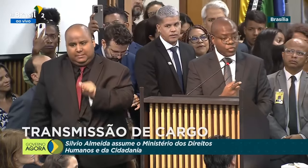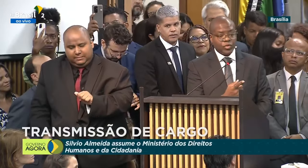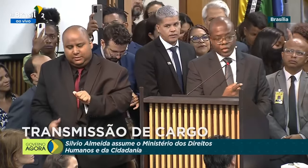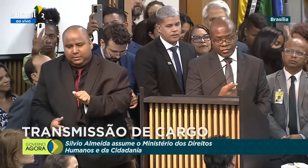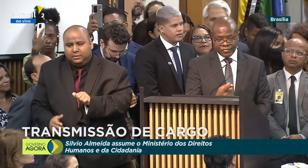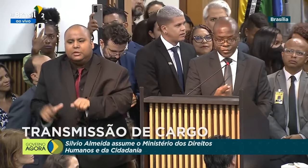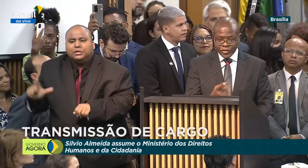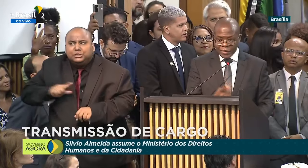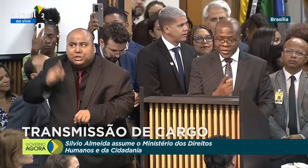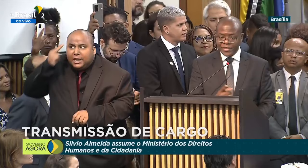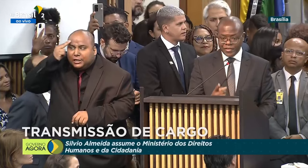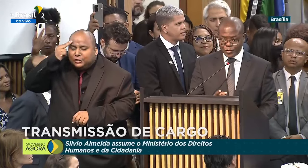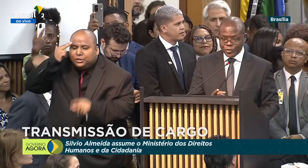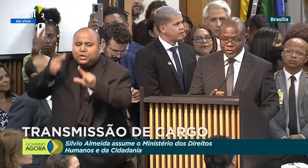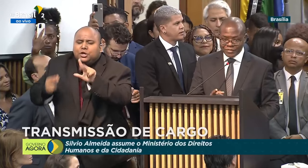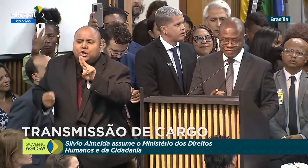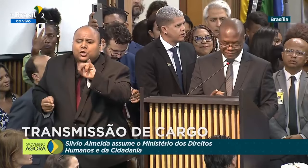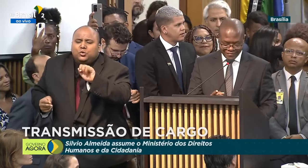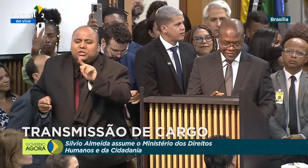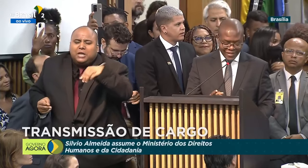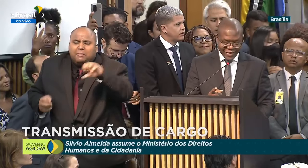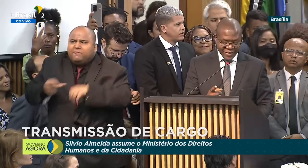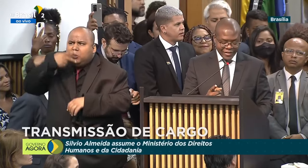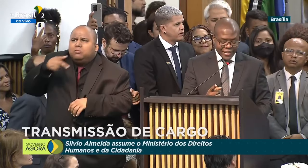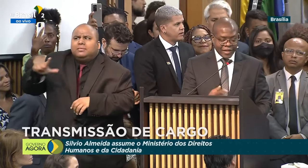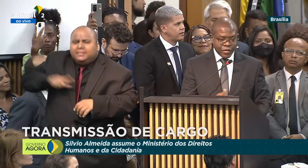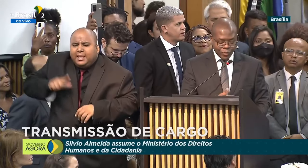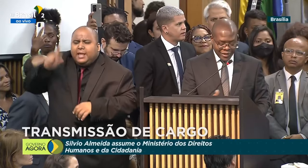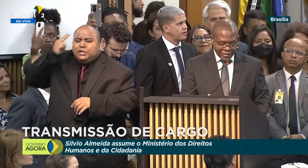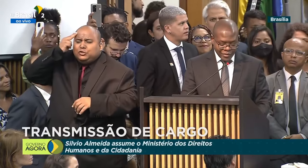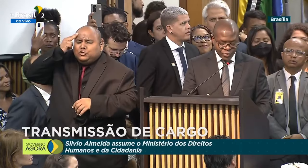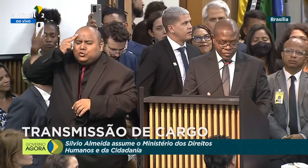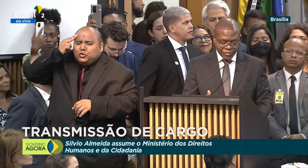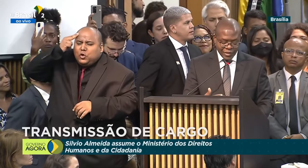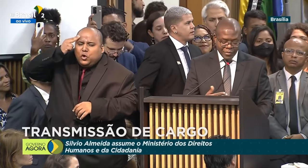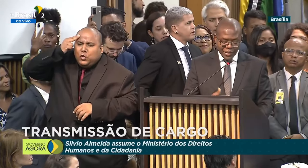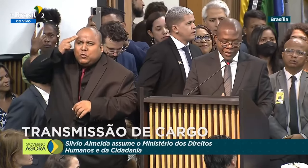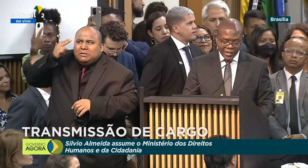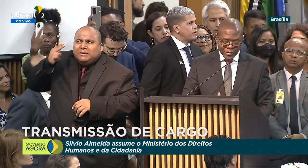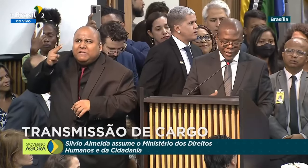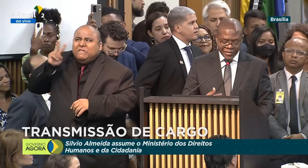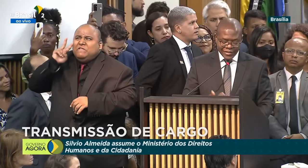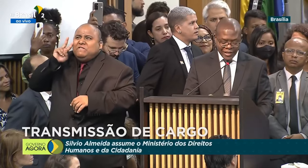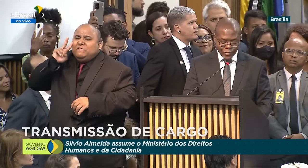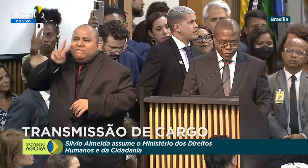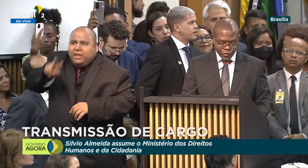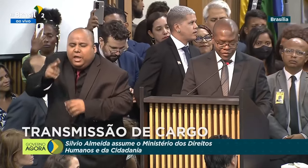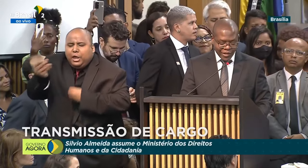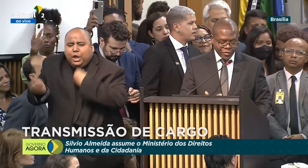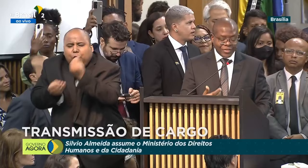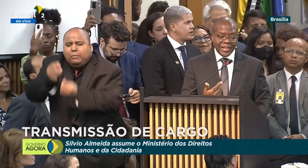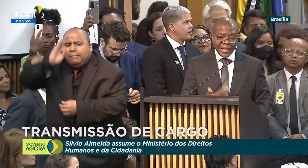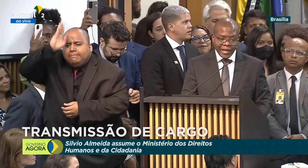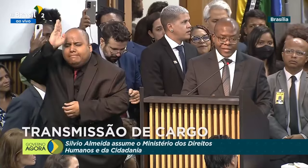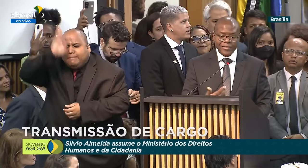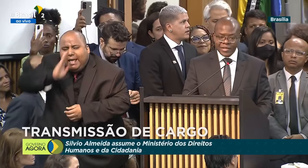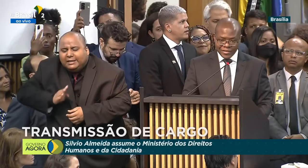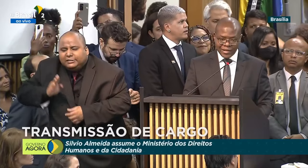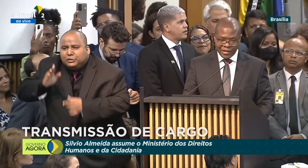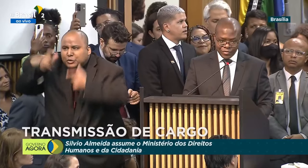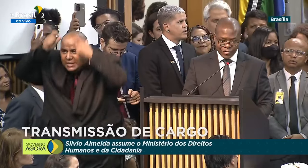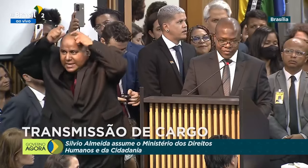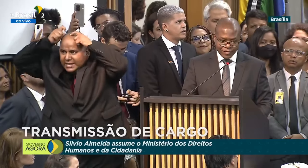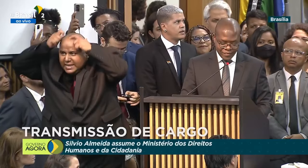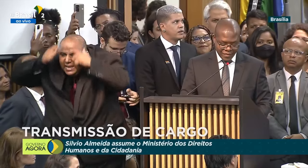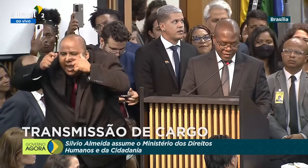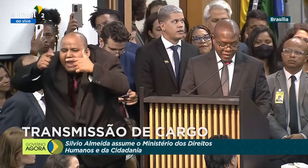que tinha um sonho os Gama disse que tinha um sonho quero ver o Brasil americano e as terras do Cruzeiro sem Reis